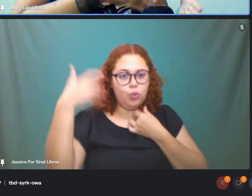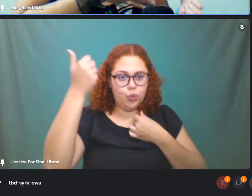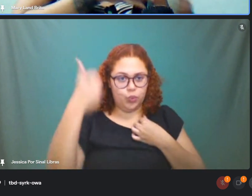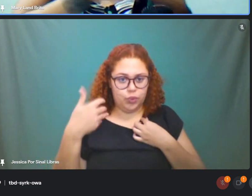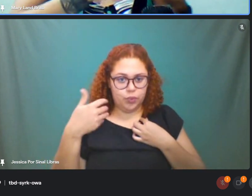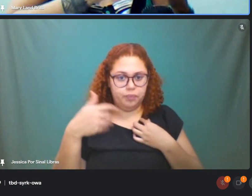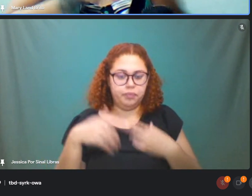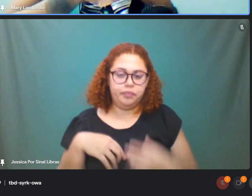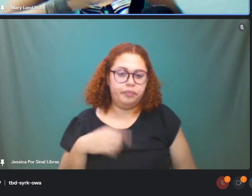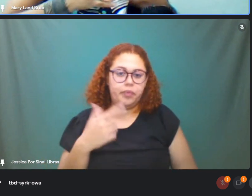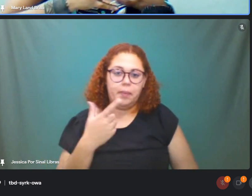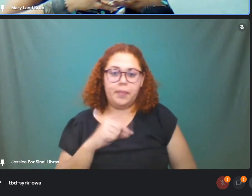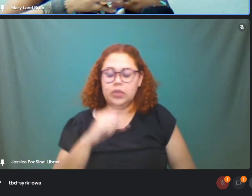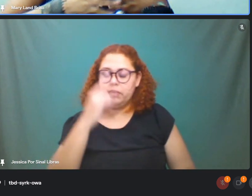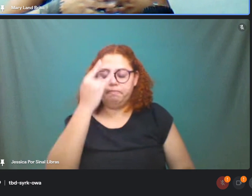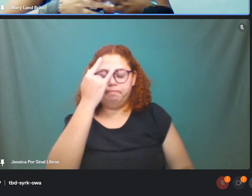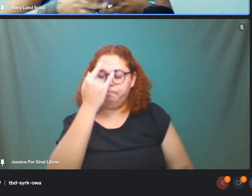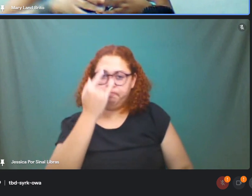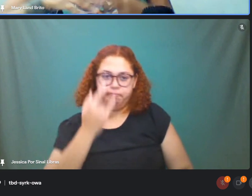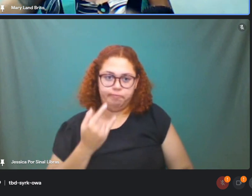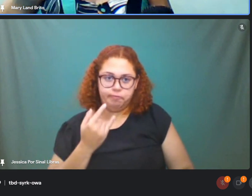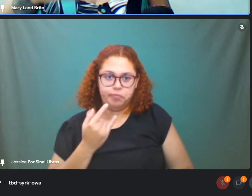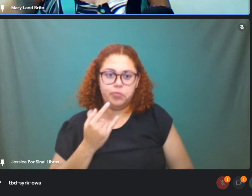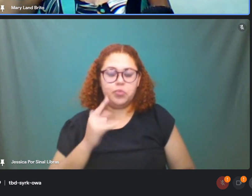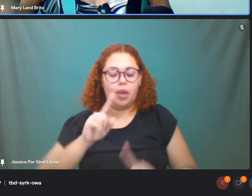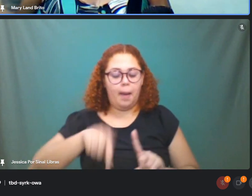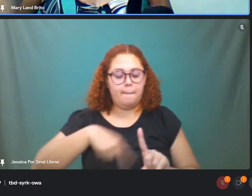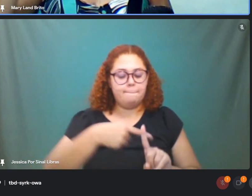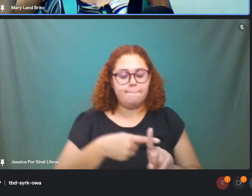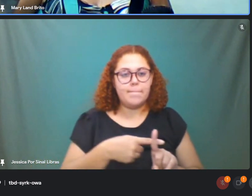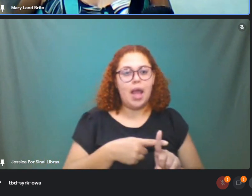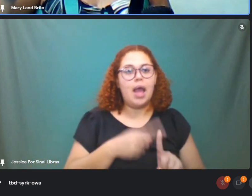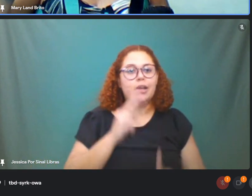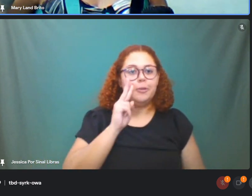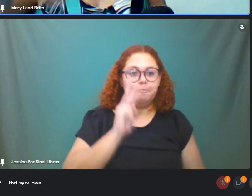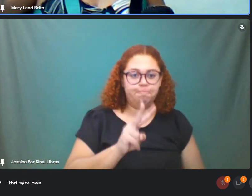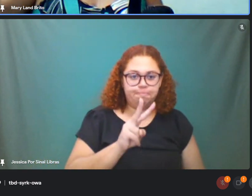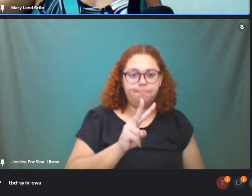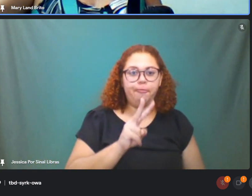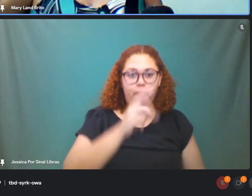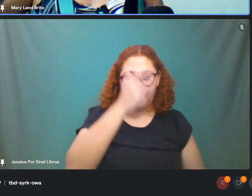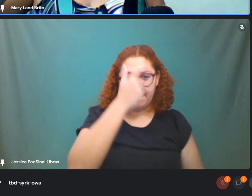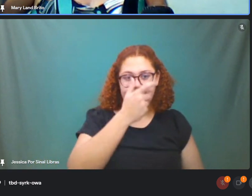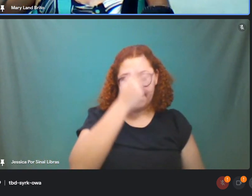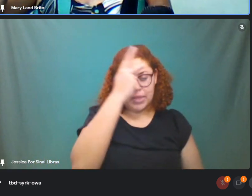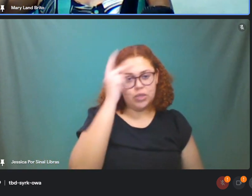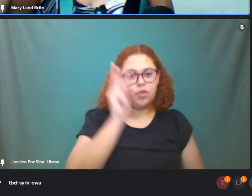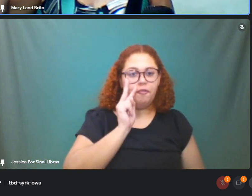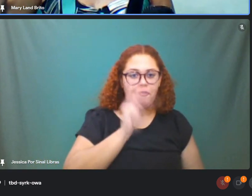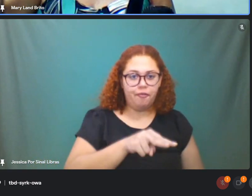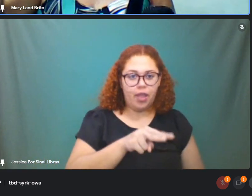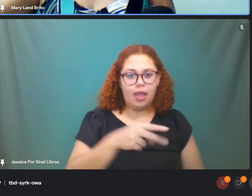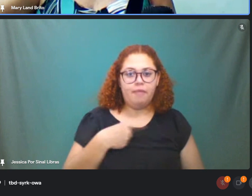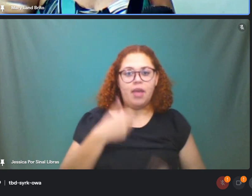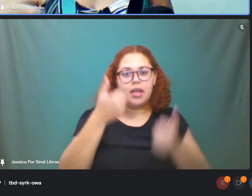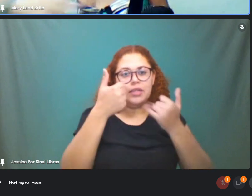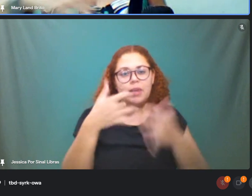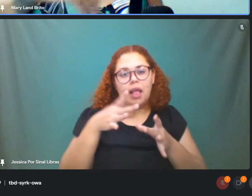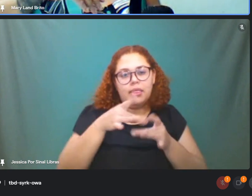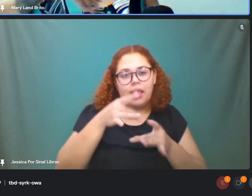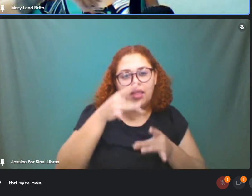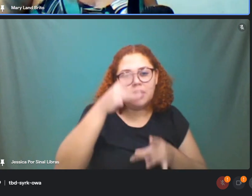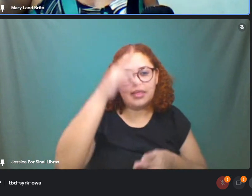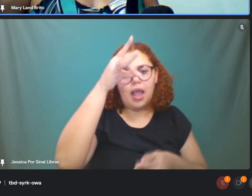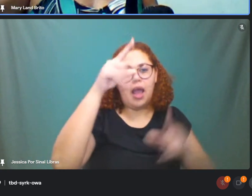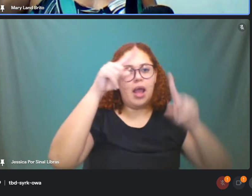não enxerga, mas vai trabalhar junto, vai ao descrever o oratório, vai dizer que essa peça tem cerca de 15 centímetros,